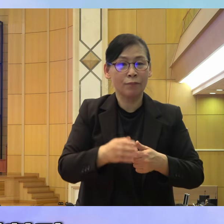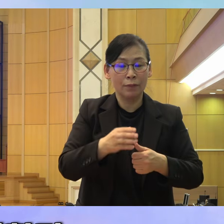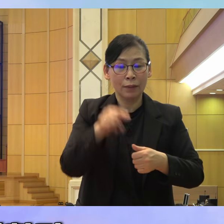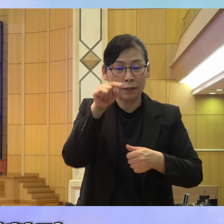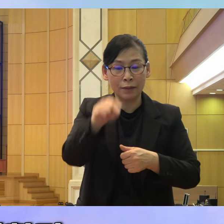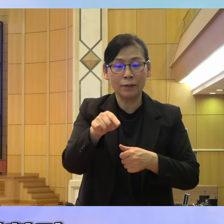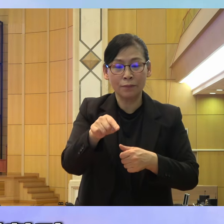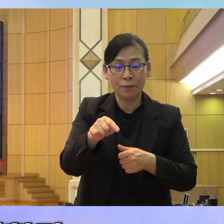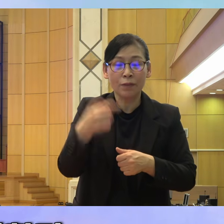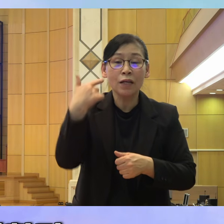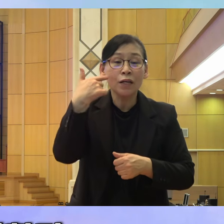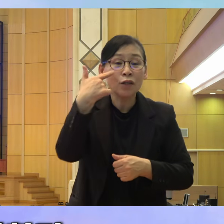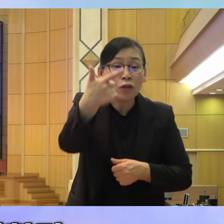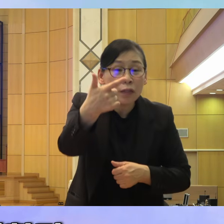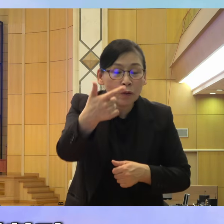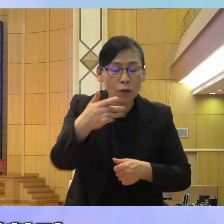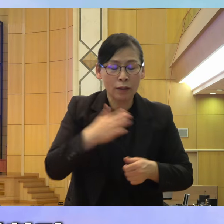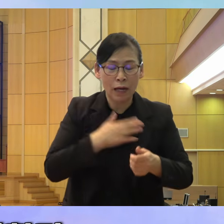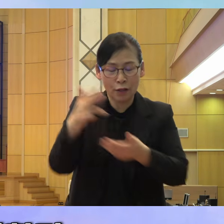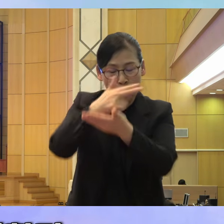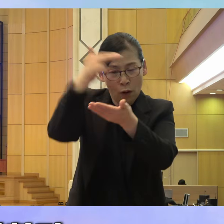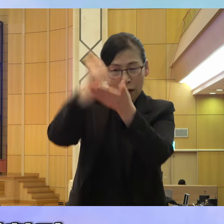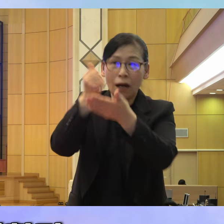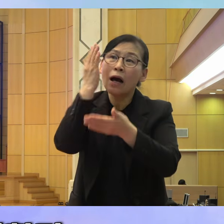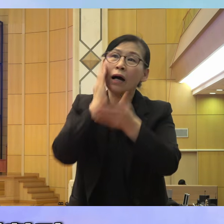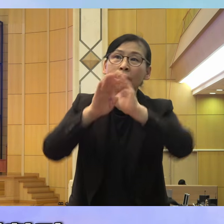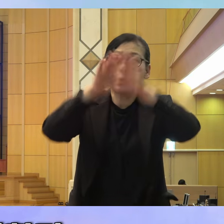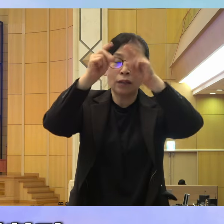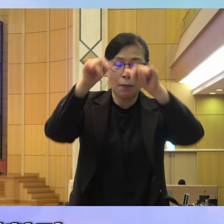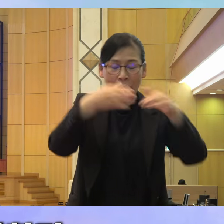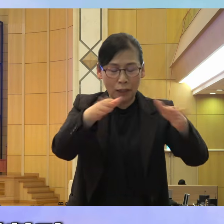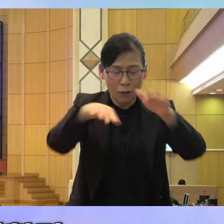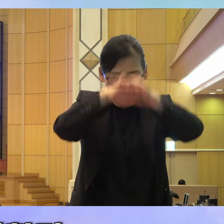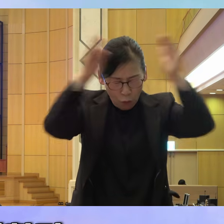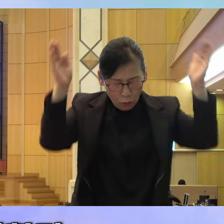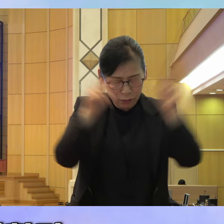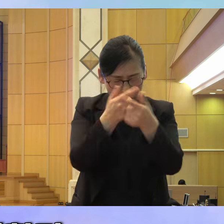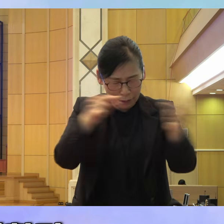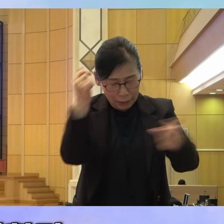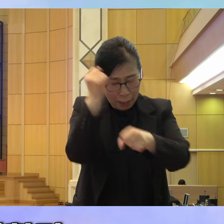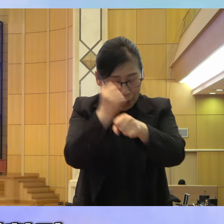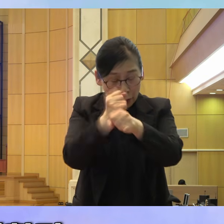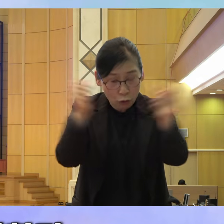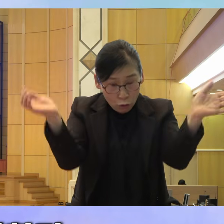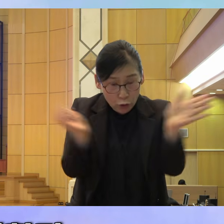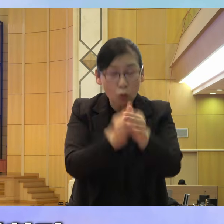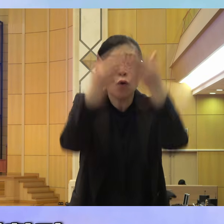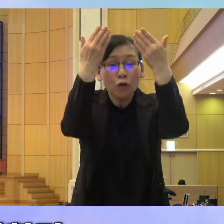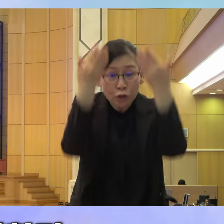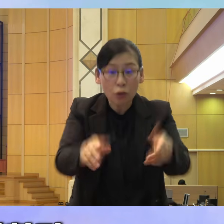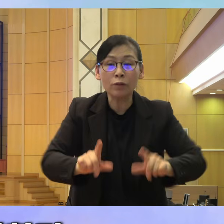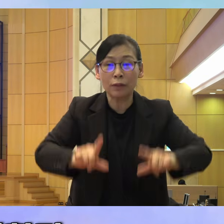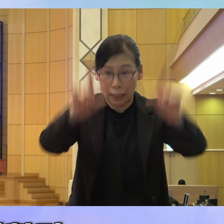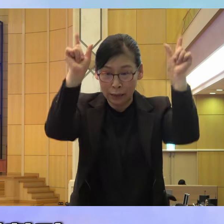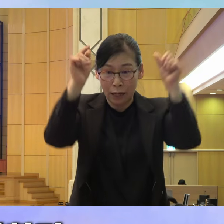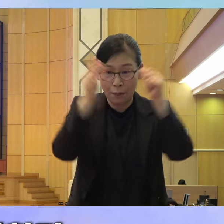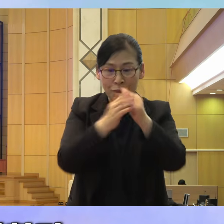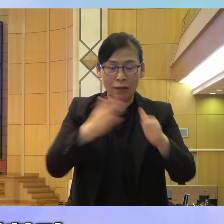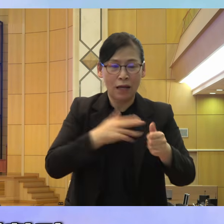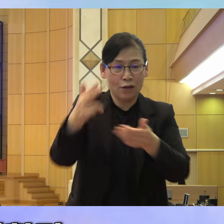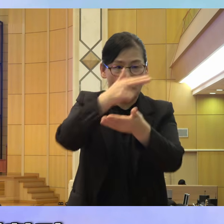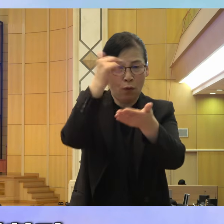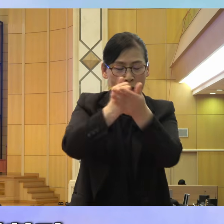이는 엿새 동안에 나 여호와가 하늘과 땅과 바다와 그 가운데 모든 걸 만들고 일곱째 날에 쉬었음이니라. 그러므로 나